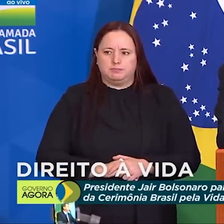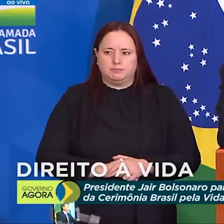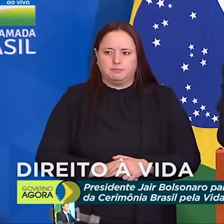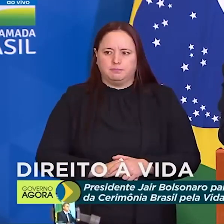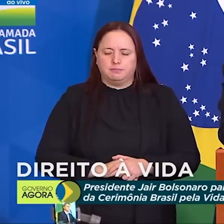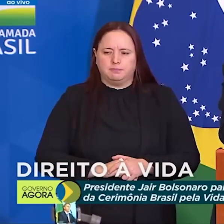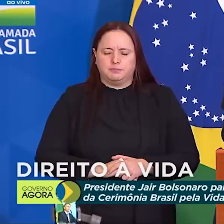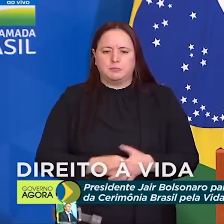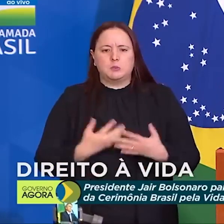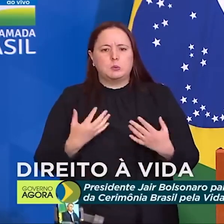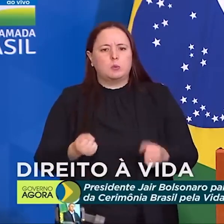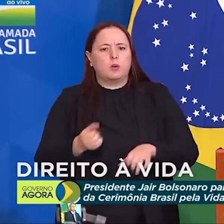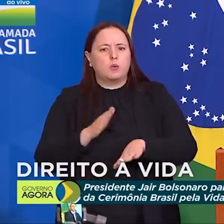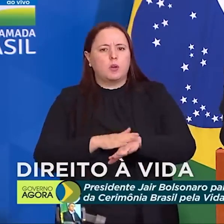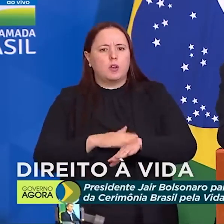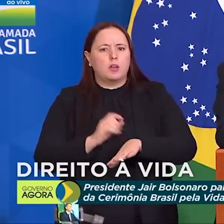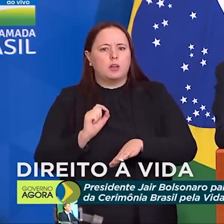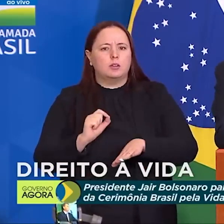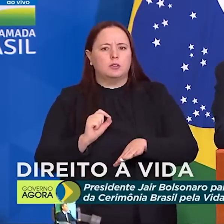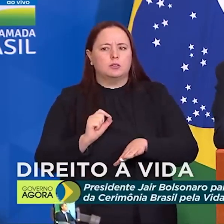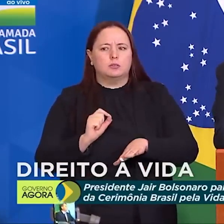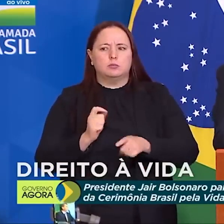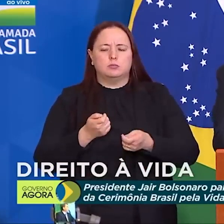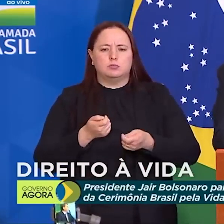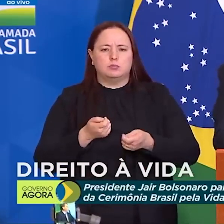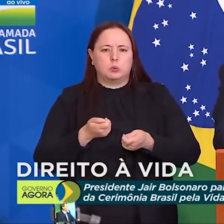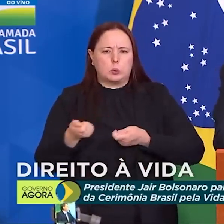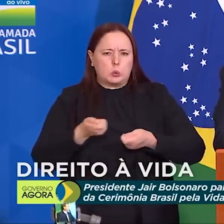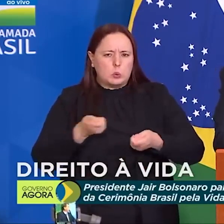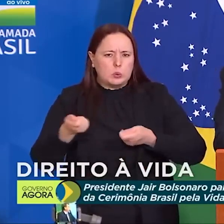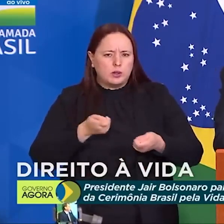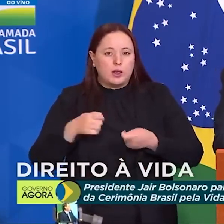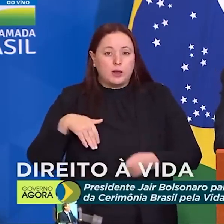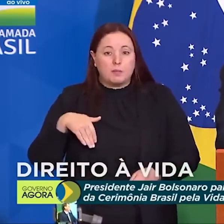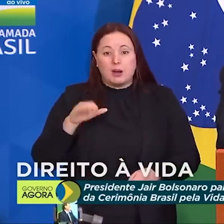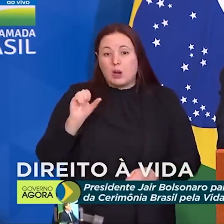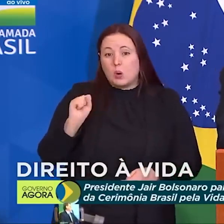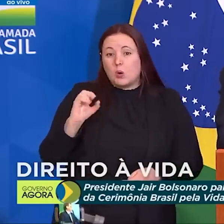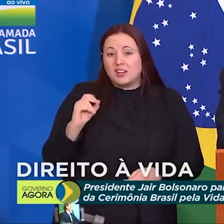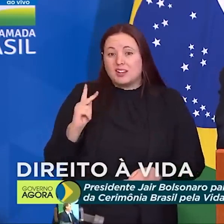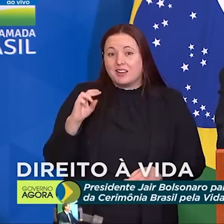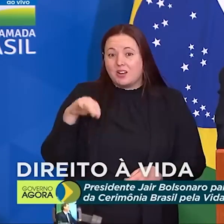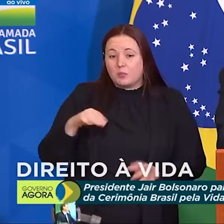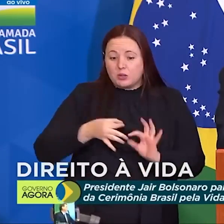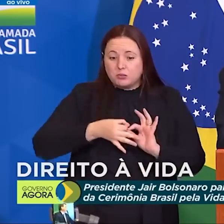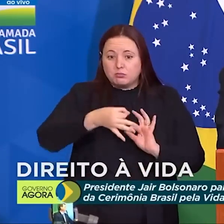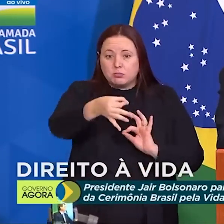Vamos fazer um contorno de mais 80 quilômetros.